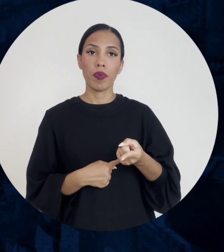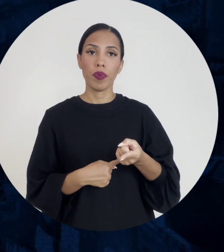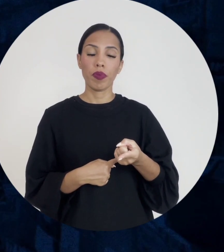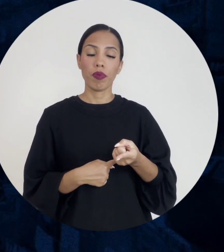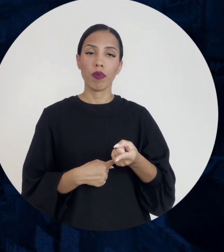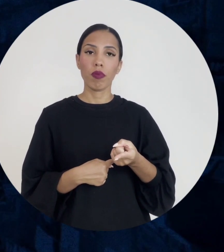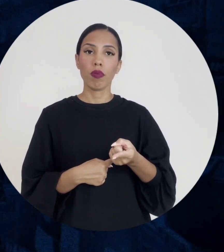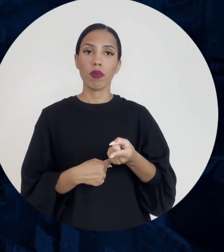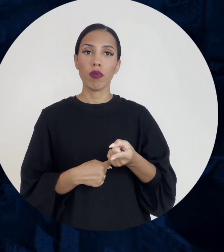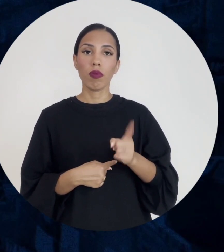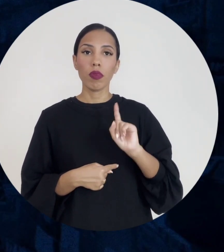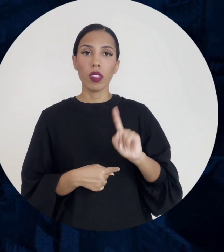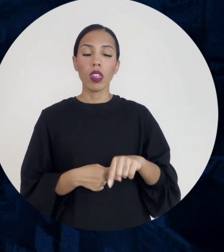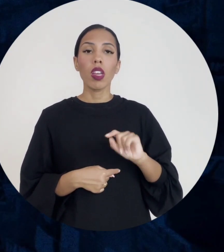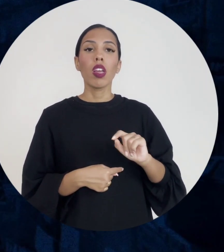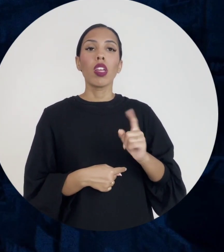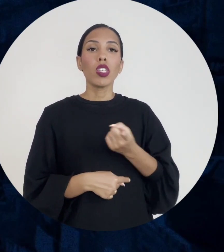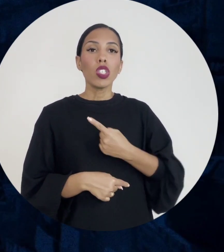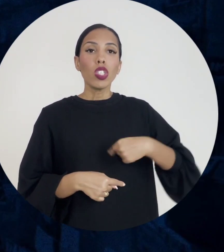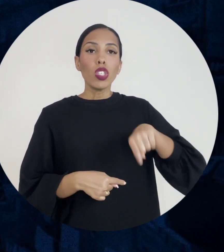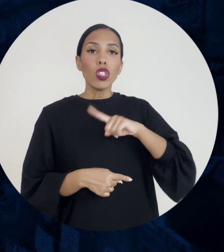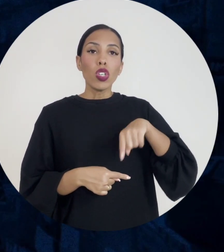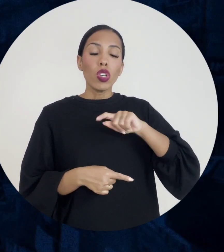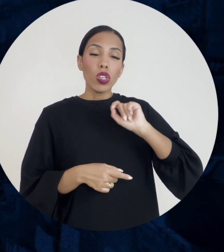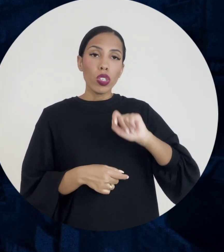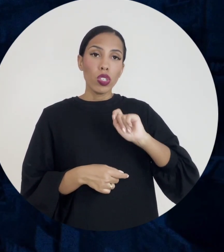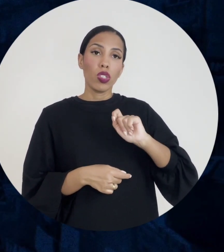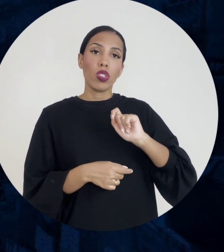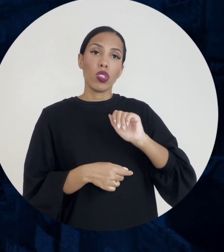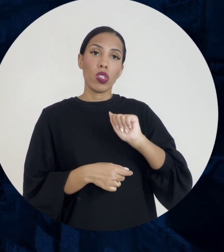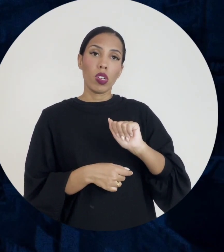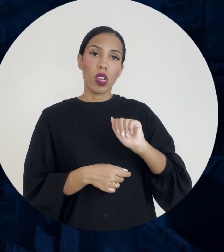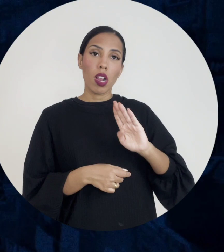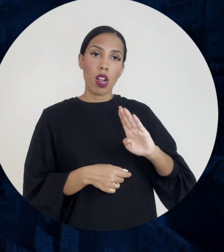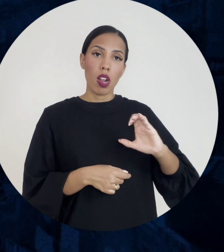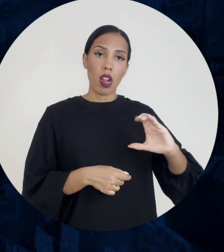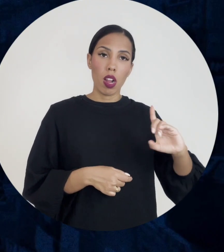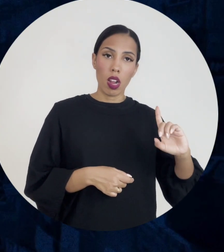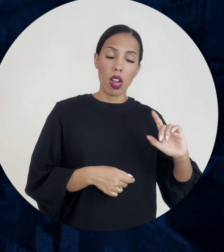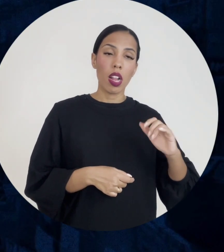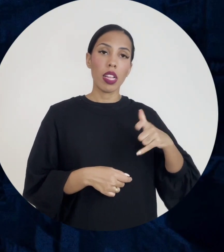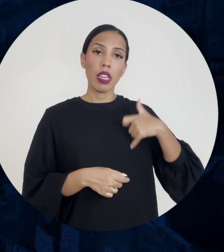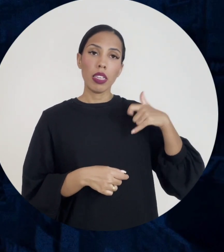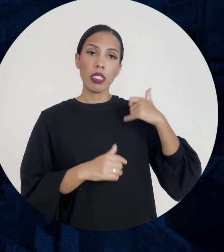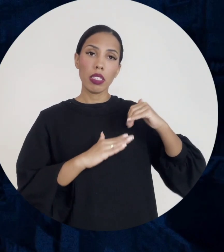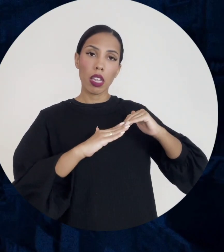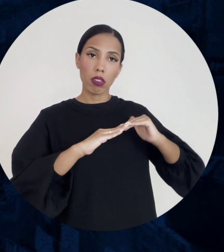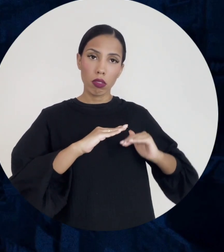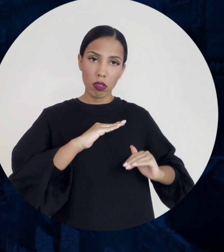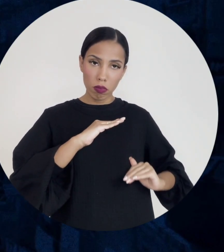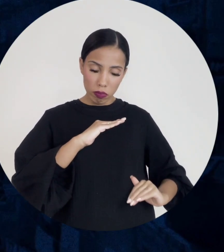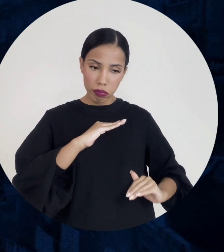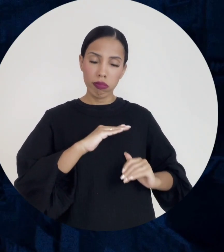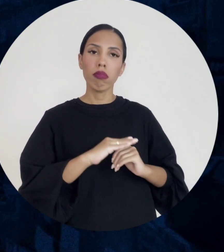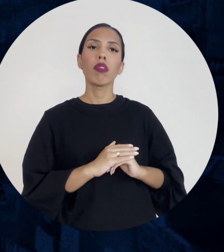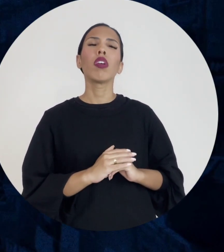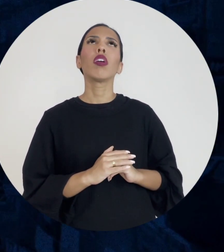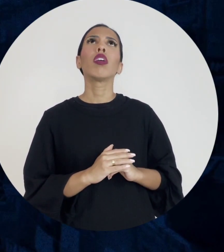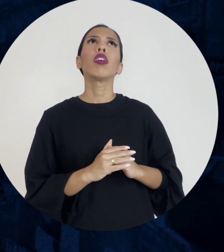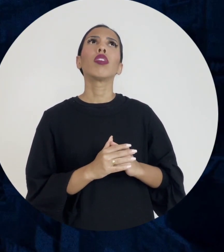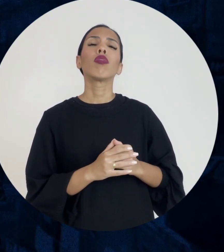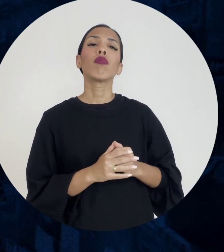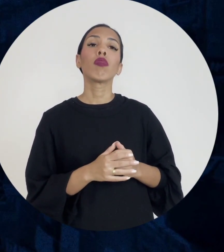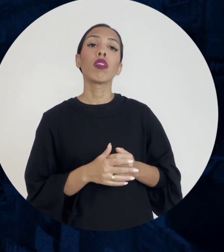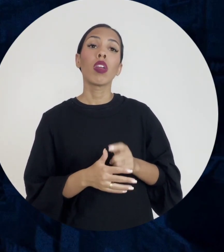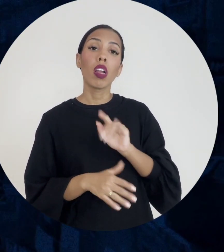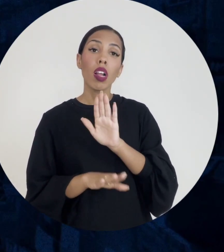como não era tarefa da gente alfabetizar, as idades foram diminuindo, né? E o que acontece?